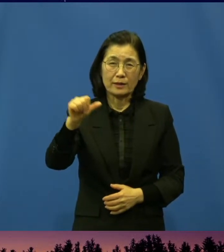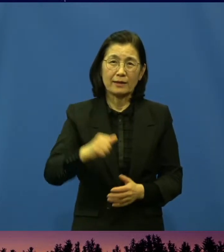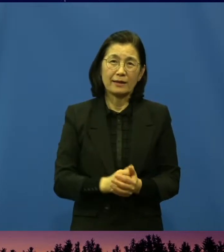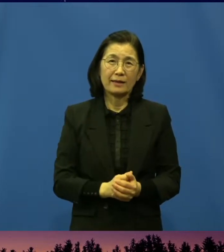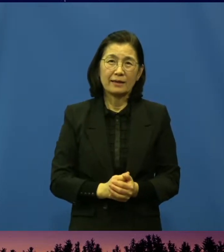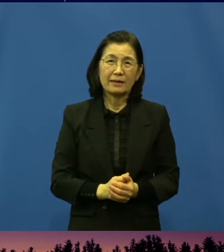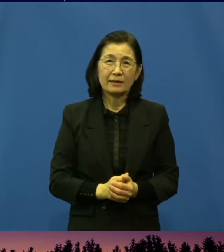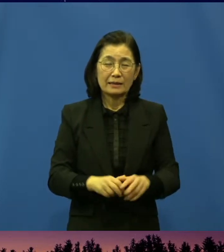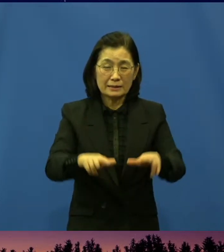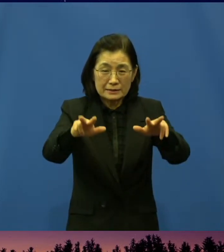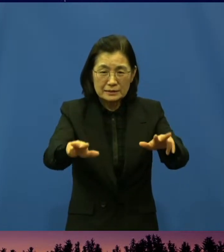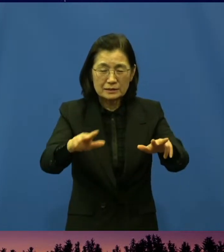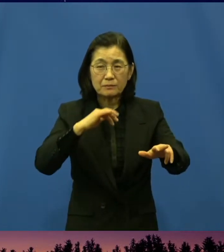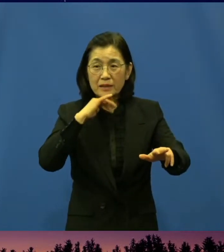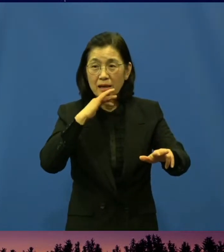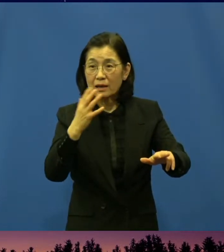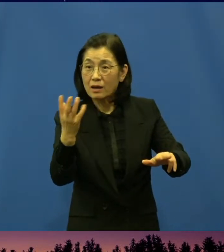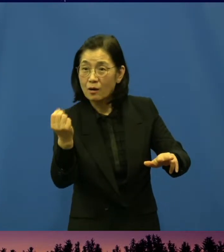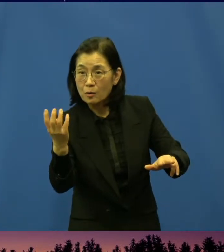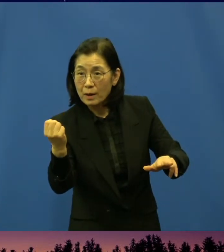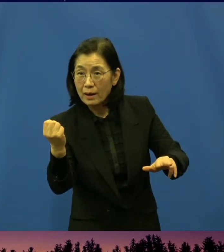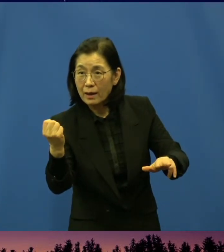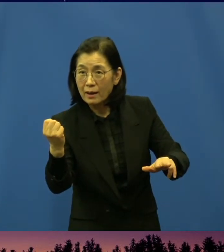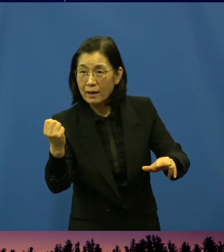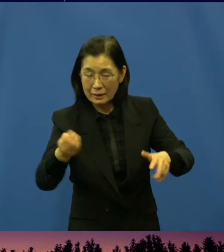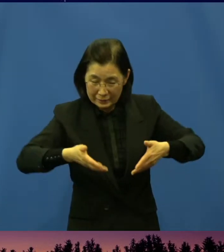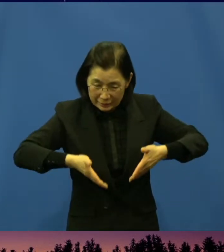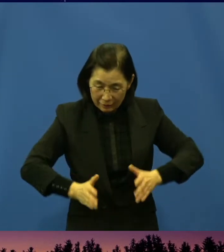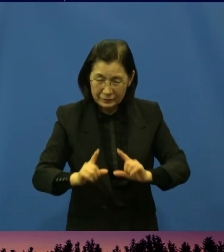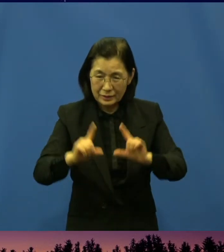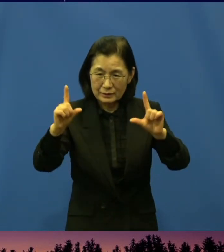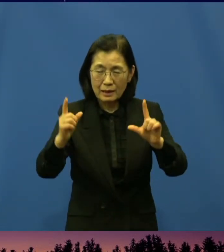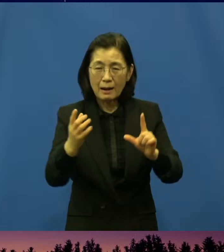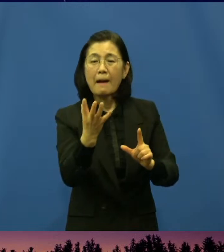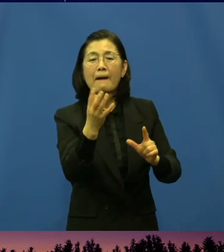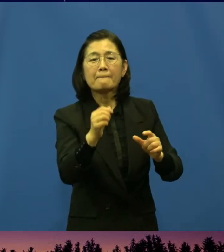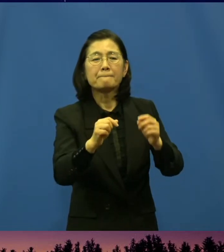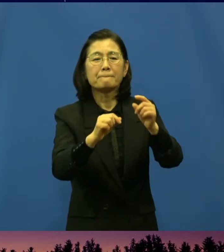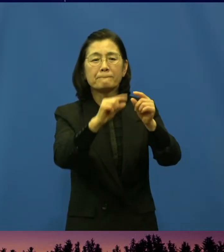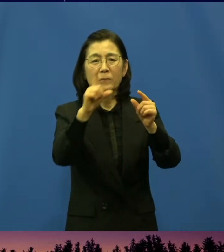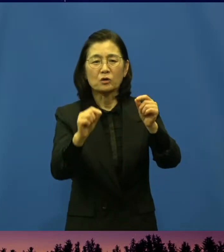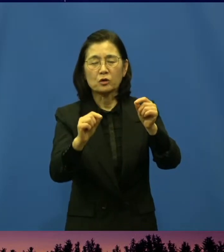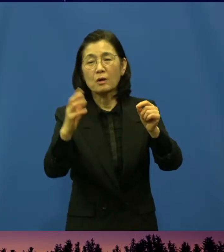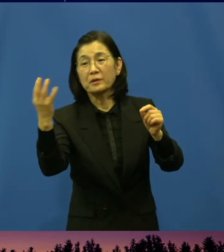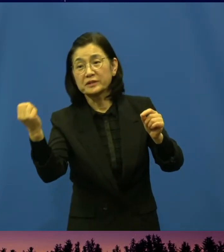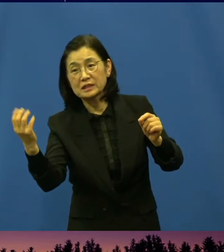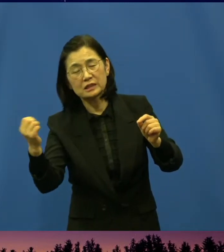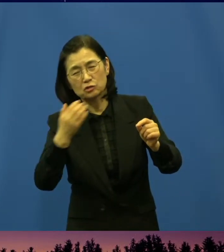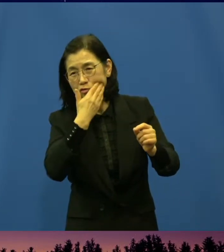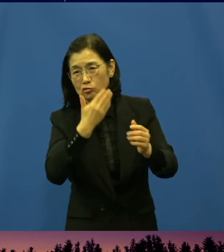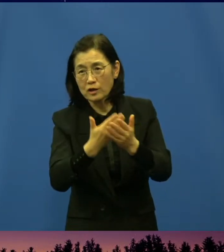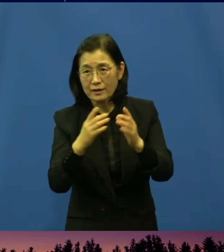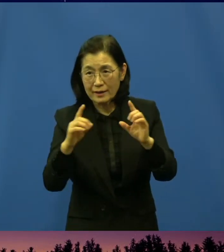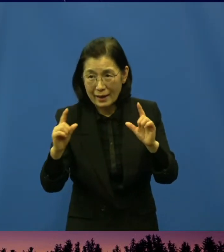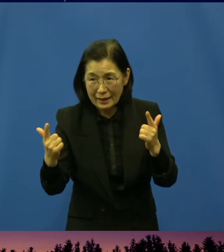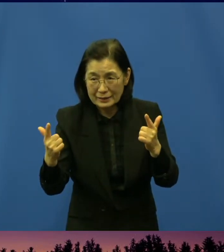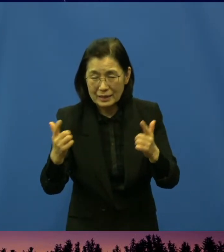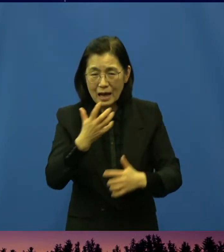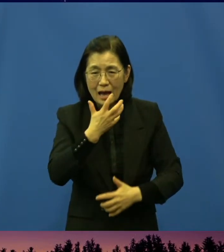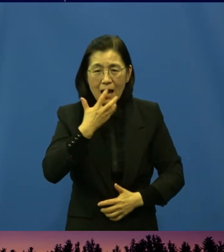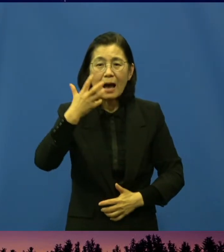지금 나이가 몇 살이냐, 생년월일이 어떻게 되세요? 이게 중요한 게 아니고 아브라함에게